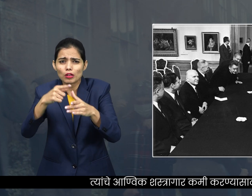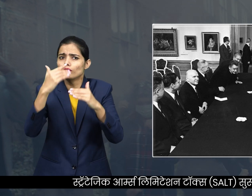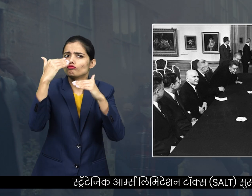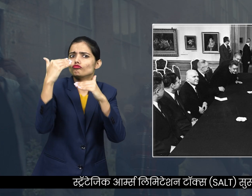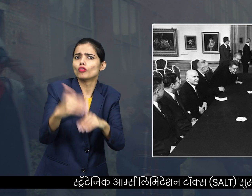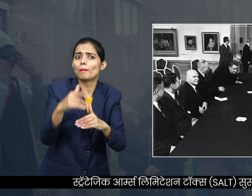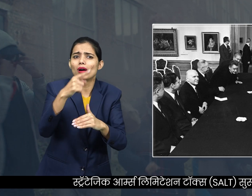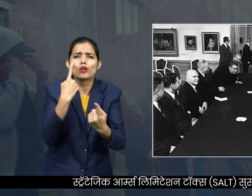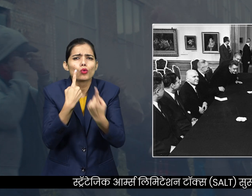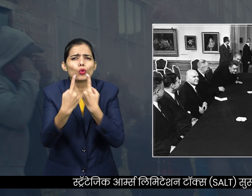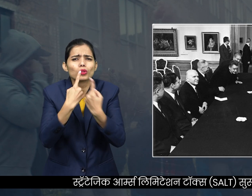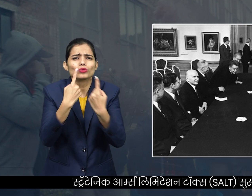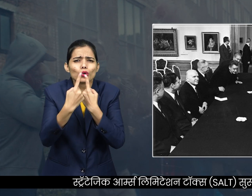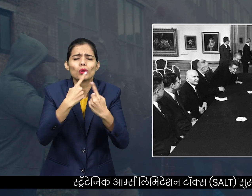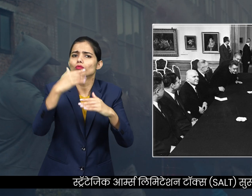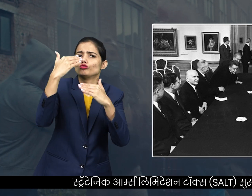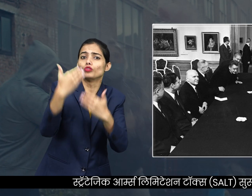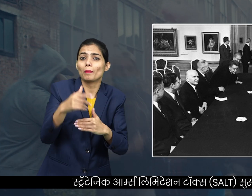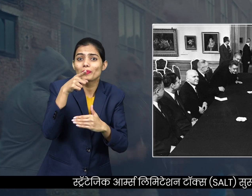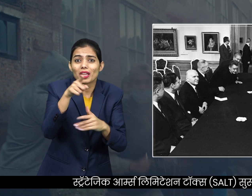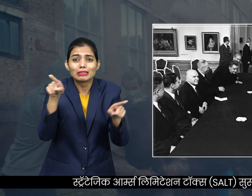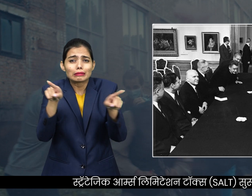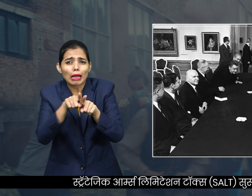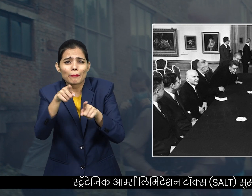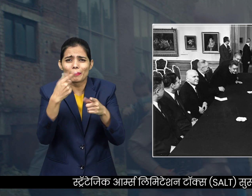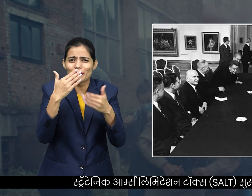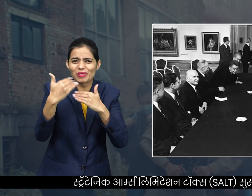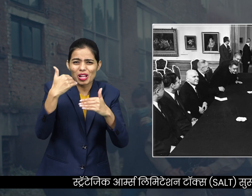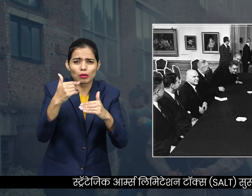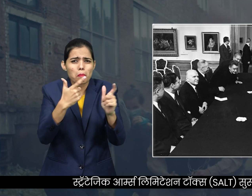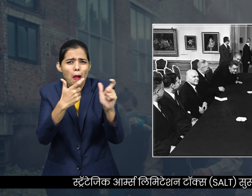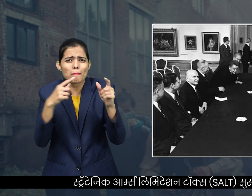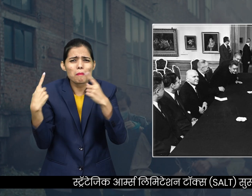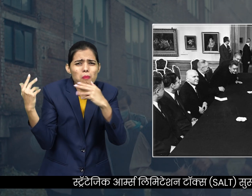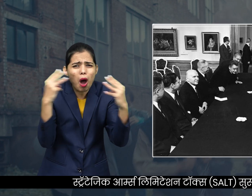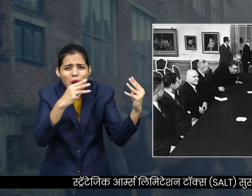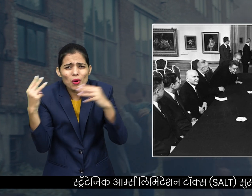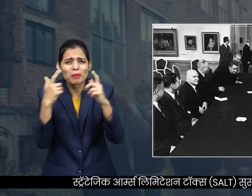करण्यासाठी स्ट्रॅटेजिक आर्म्स लिमिटेशन स्टॉक सुरू केलं.